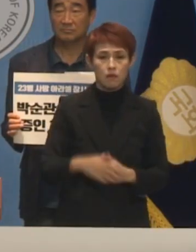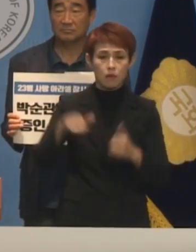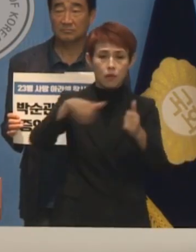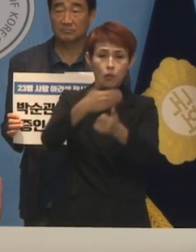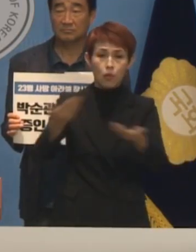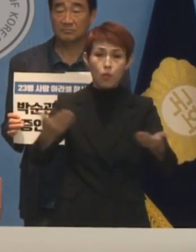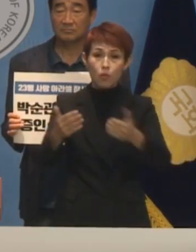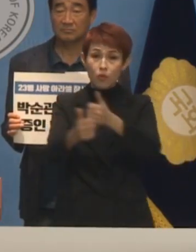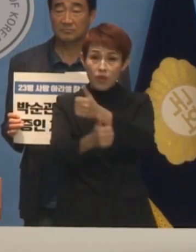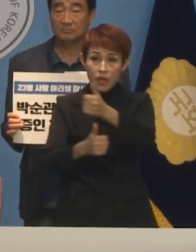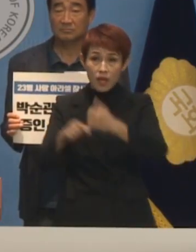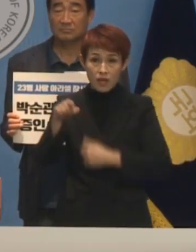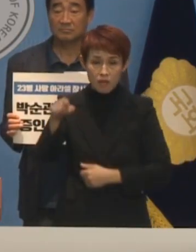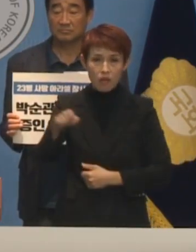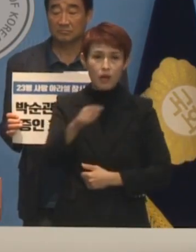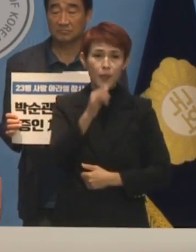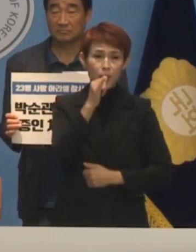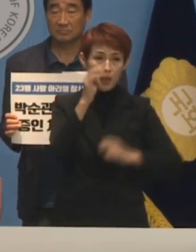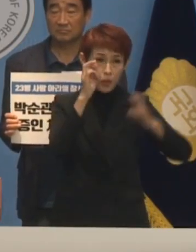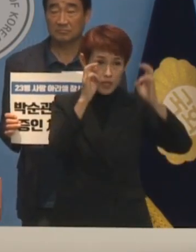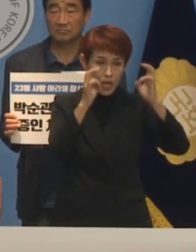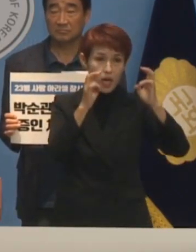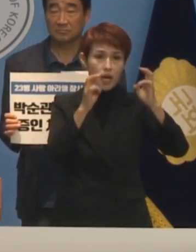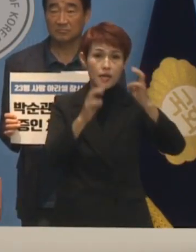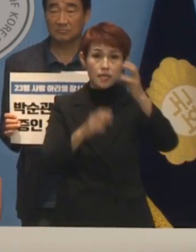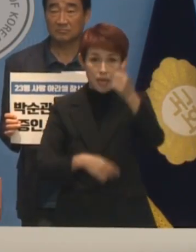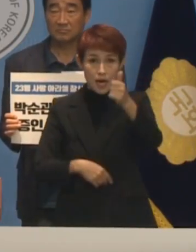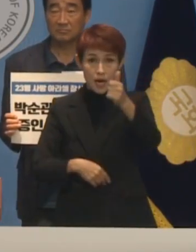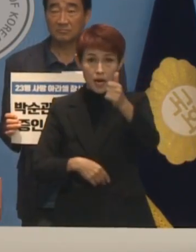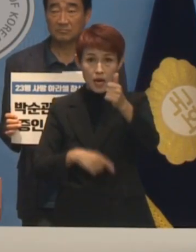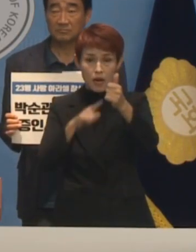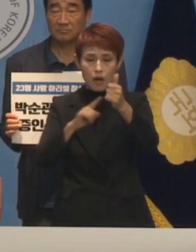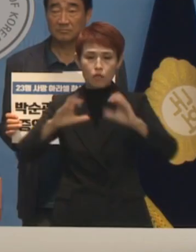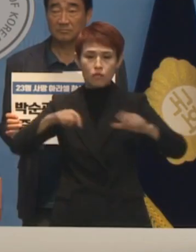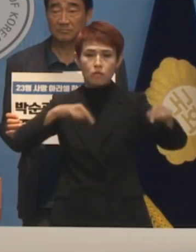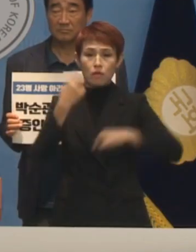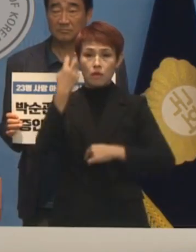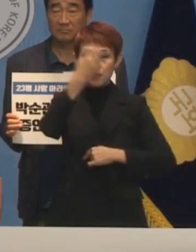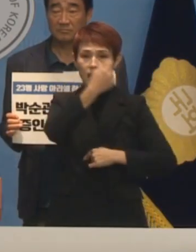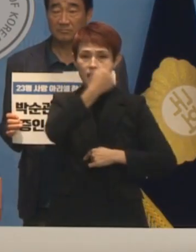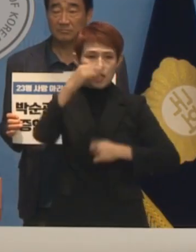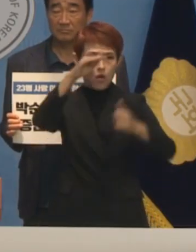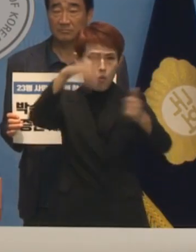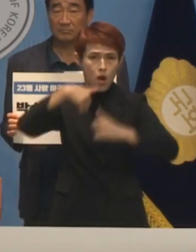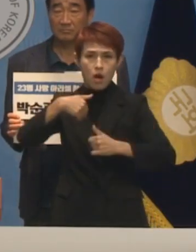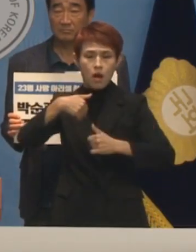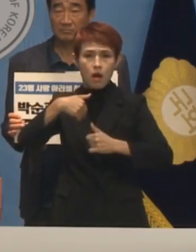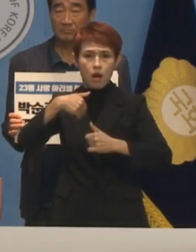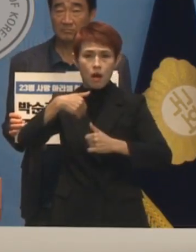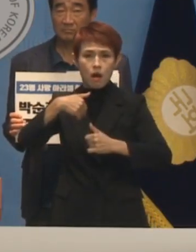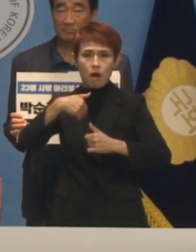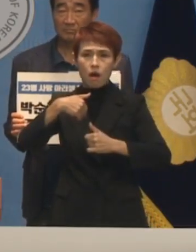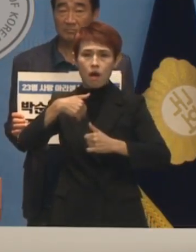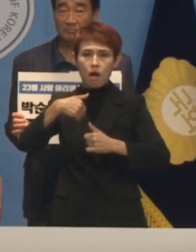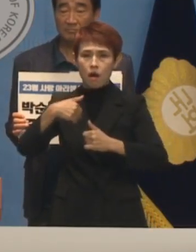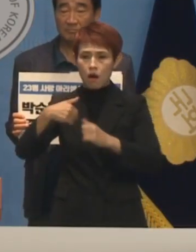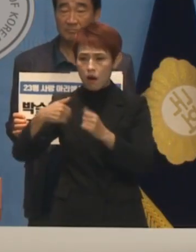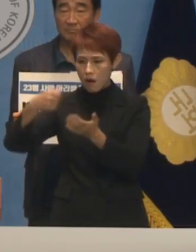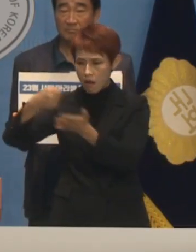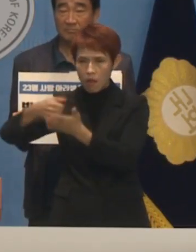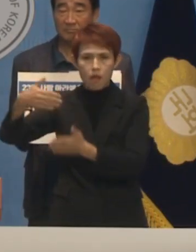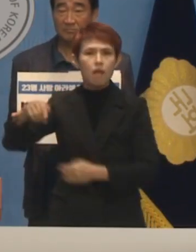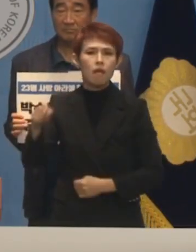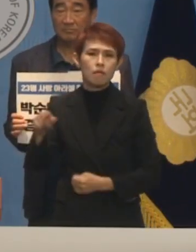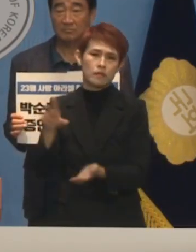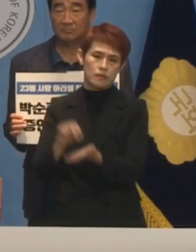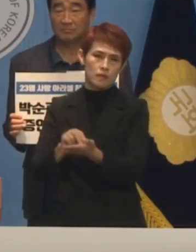환경노동위원회 아리셀 건순관 대표를 국정감사 증인으로 채택하는 것이 의결되지